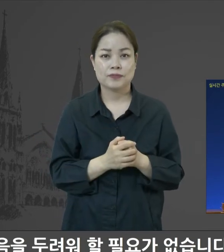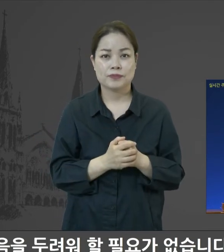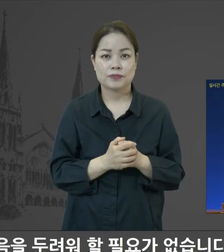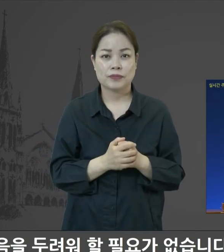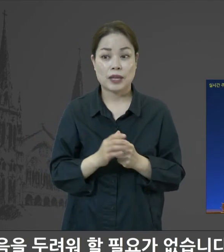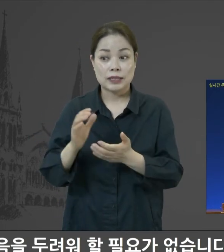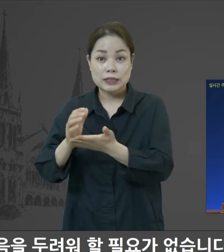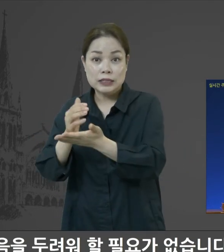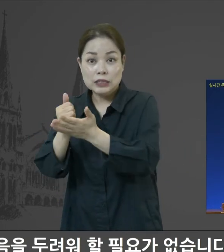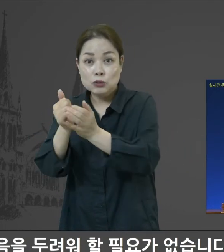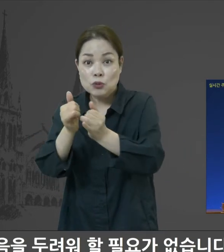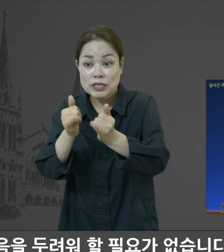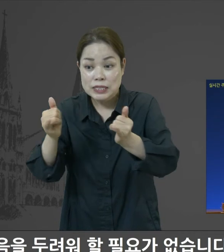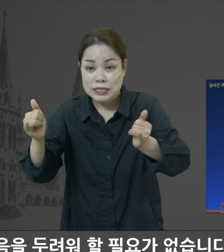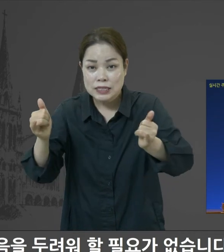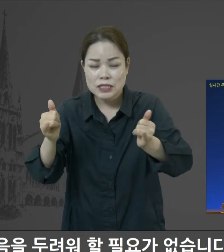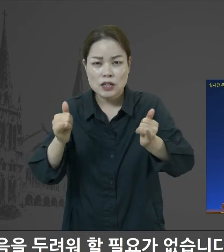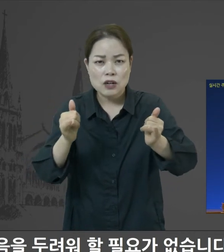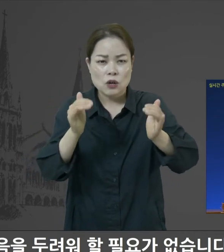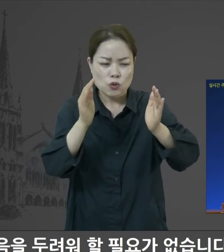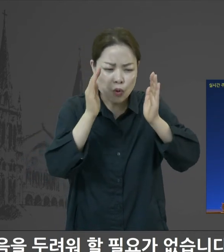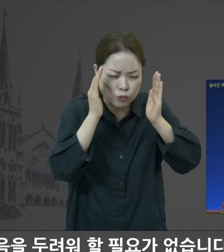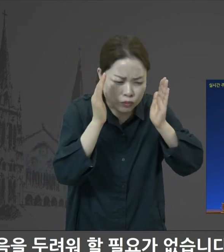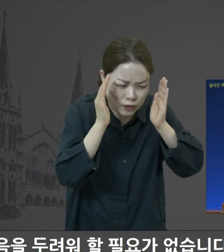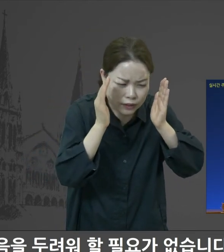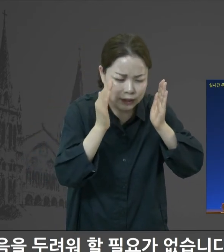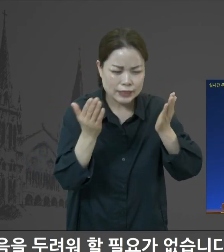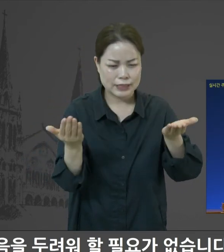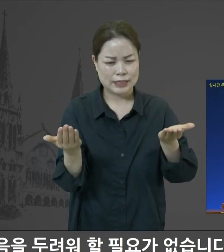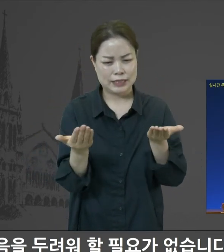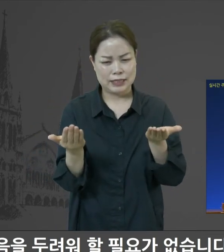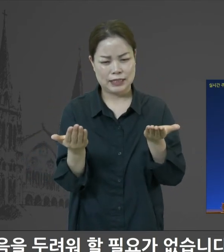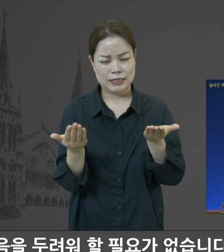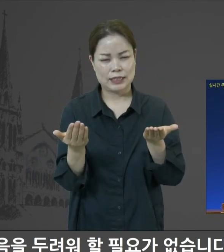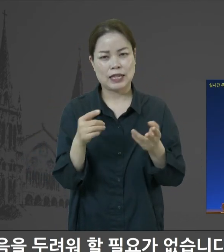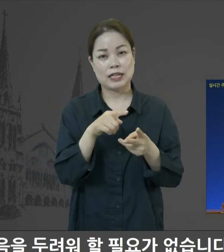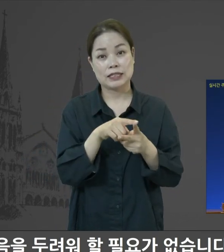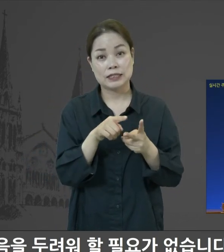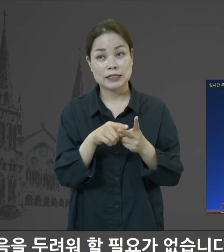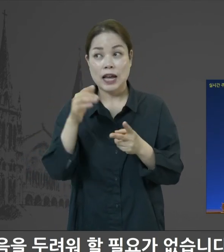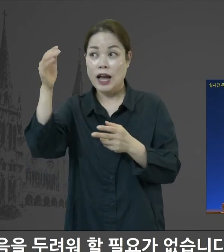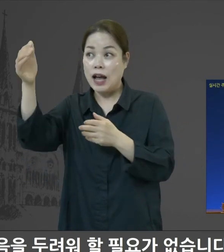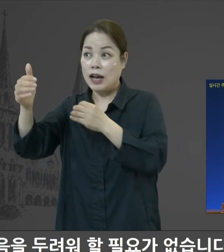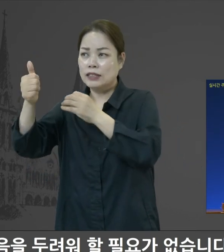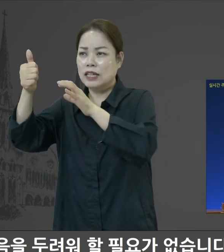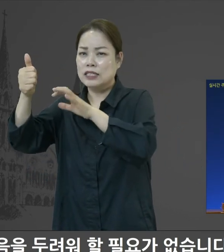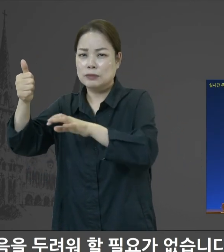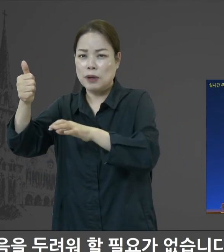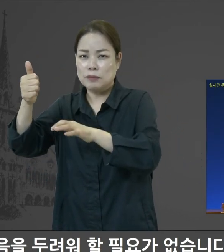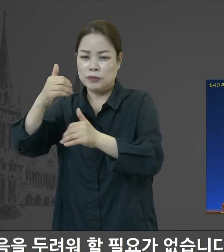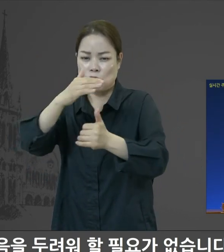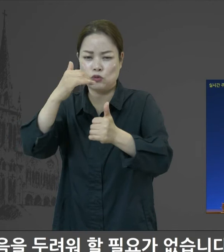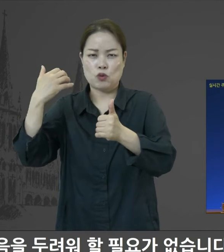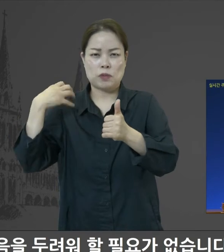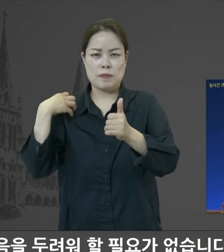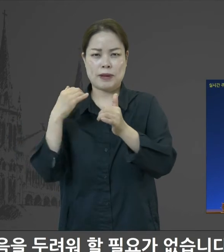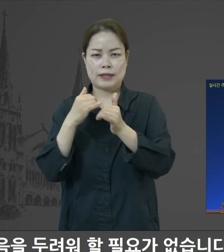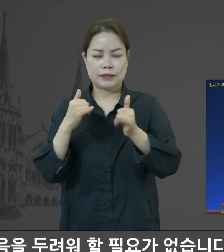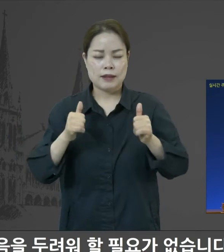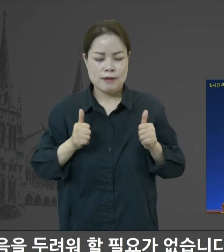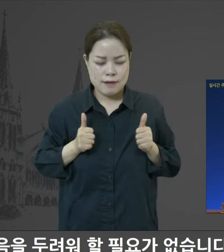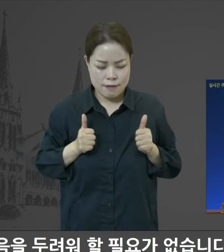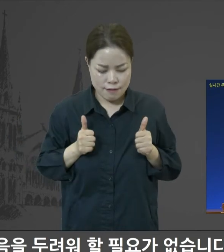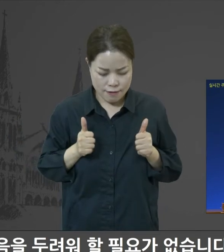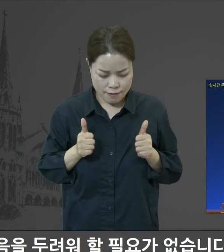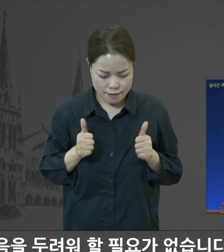그래서 그리스도인들은 공부를 하든 직장에서 일을 하든 하나님 앞에서 소명을 받은 자로서 최선을